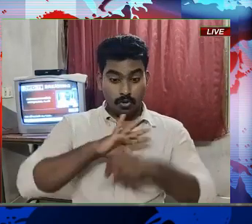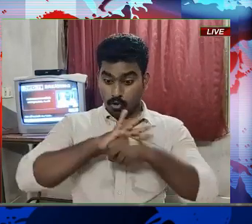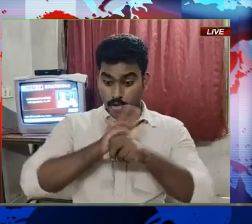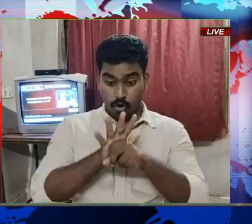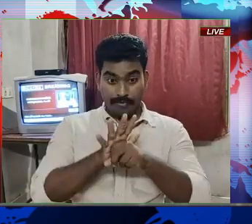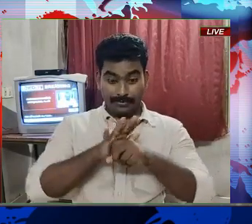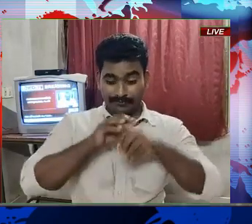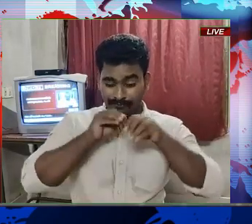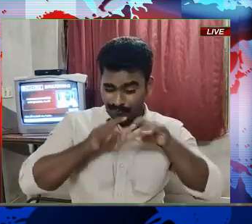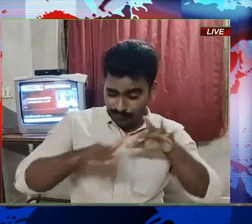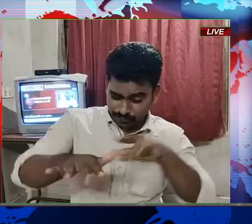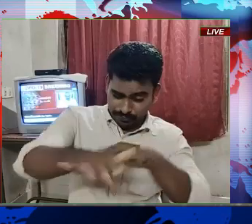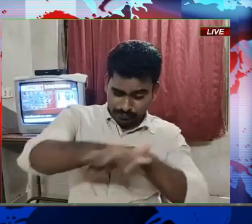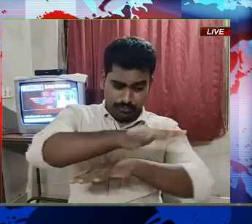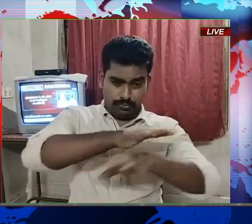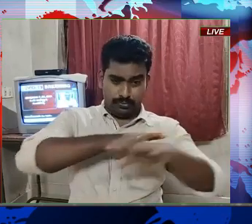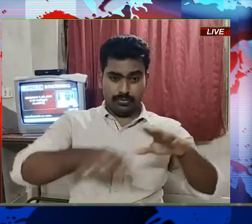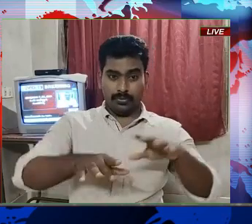ഇതിലൊക്കെ